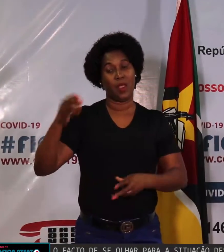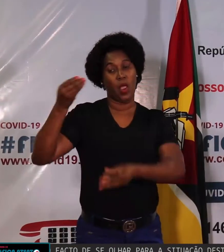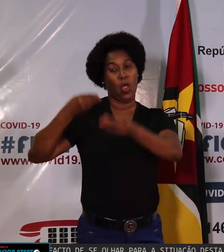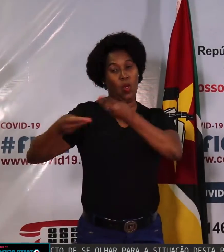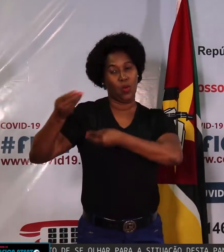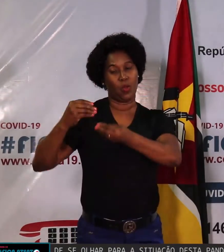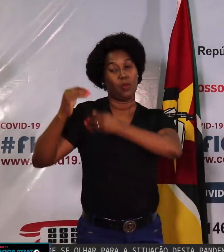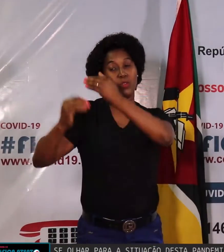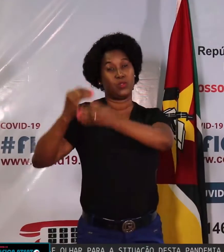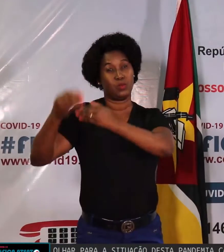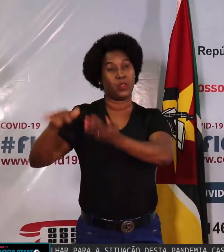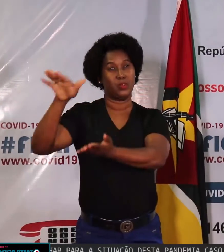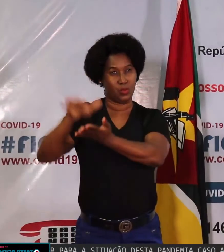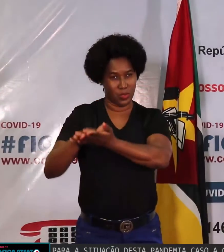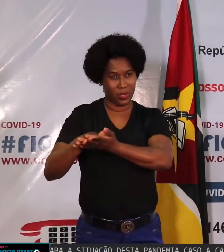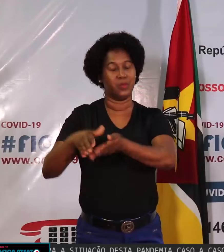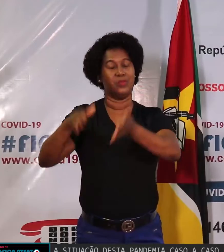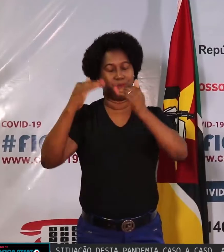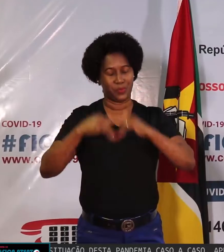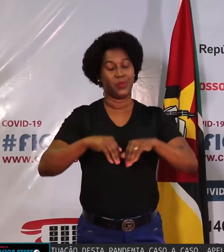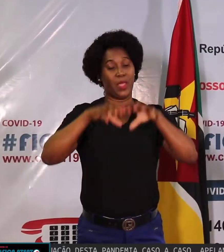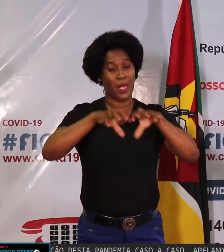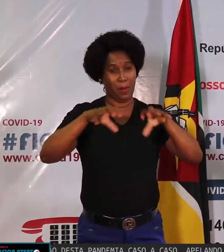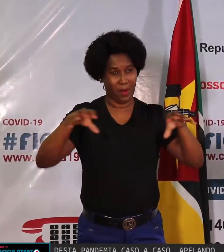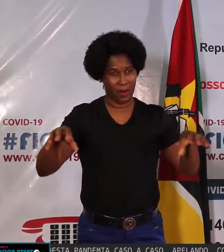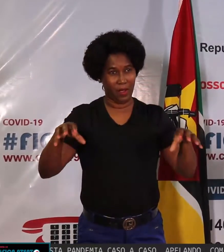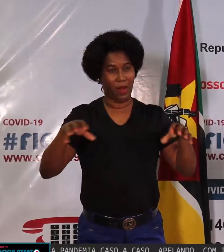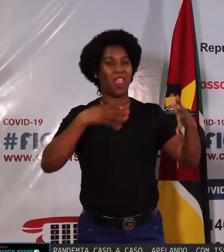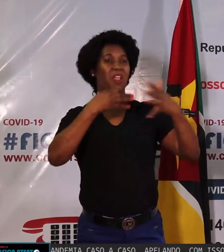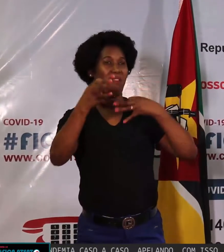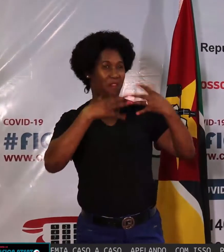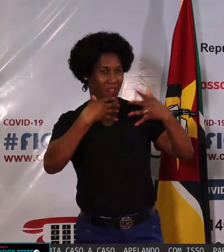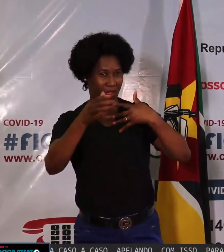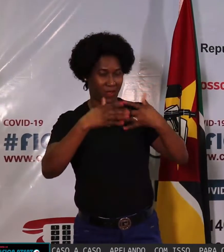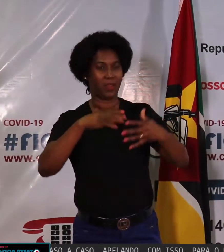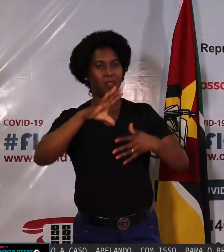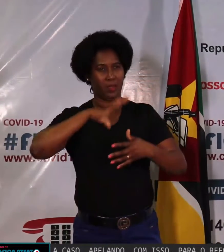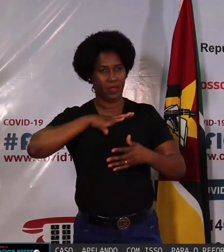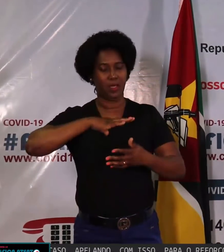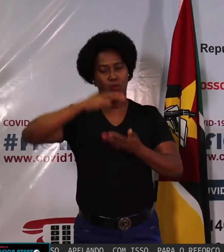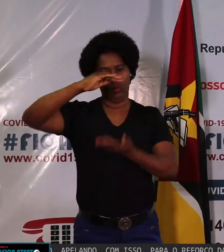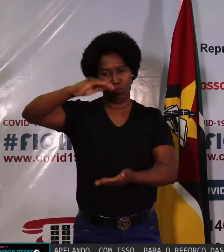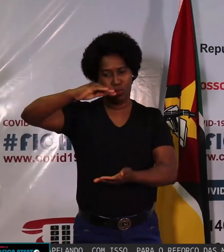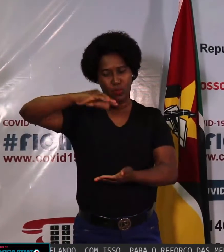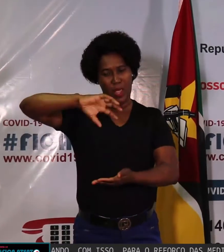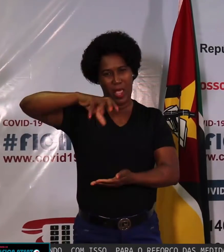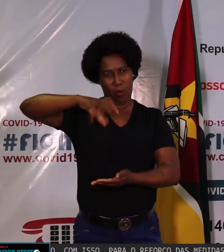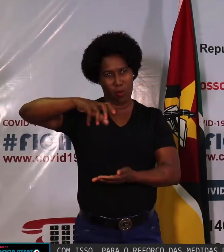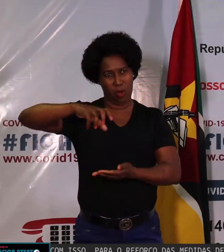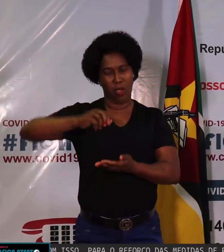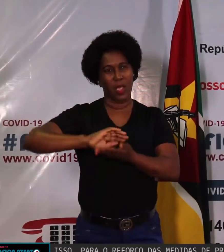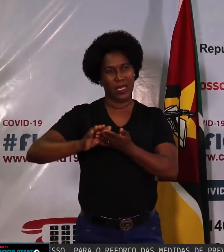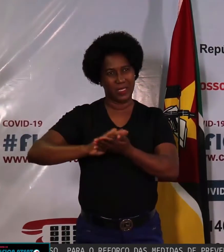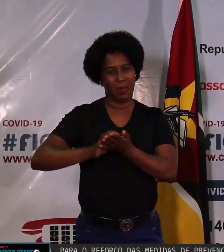local, a nível dos mercados e feiras, foram colocados baldes com água, sabão, à